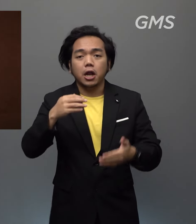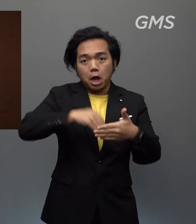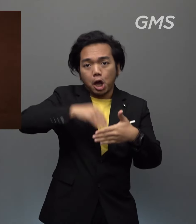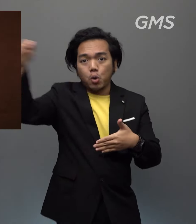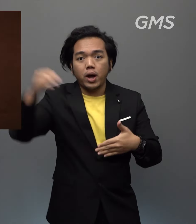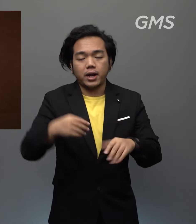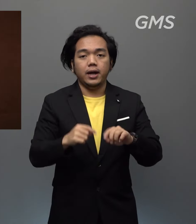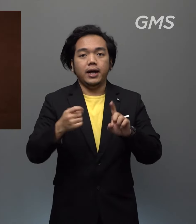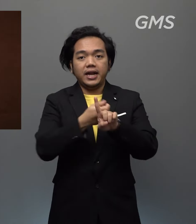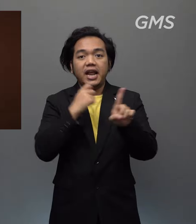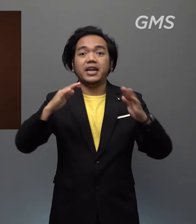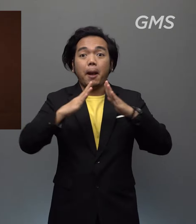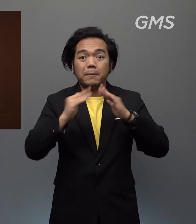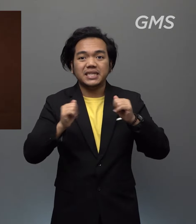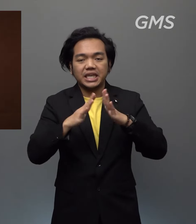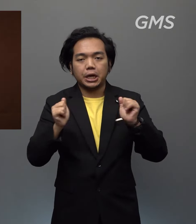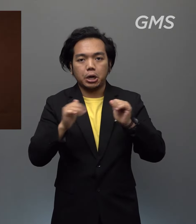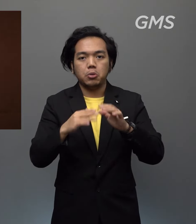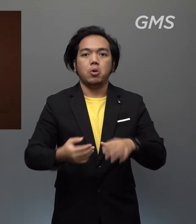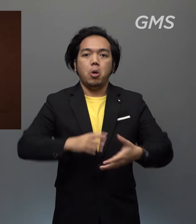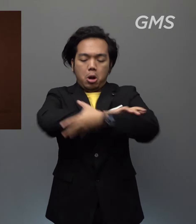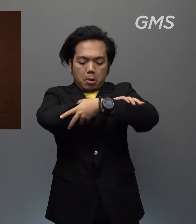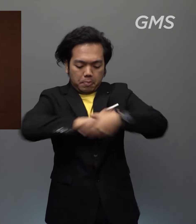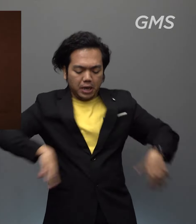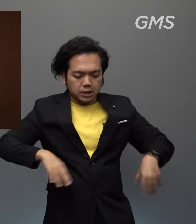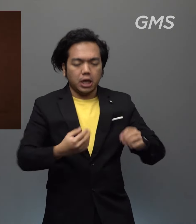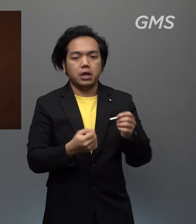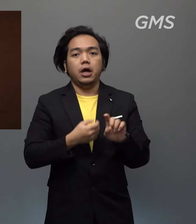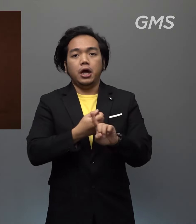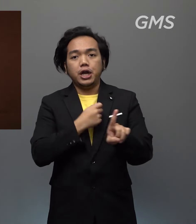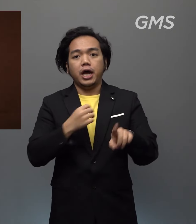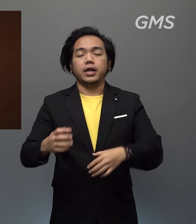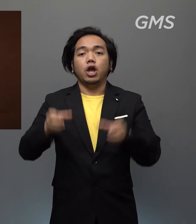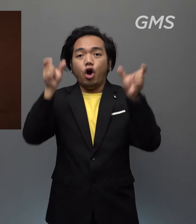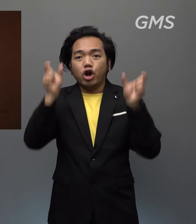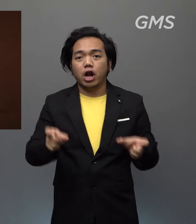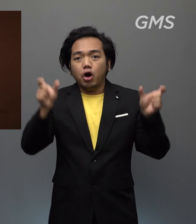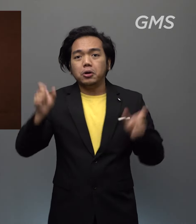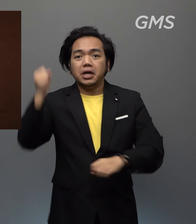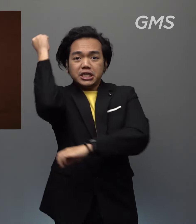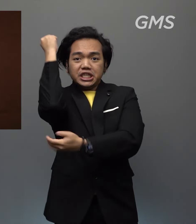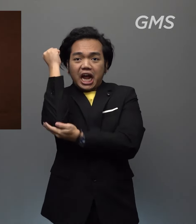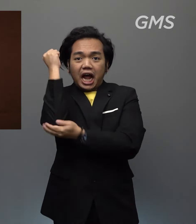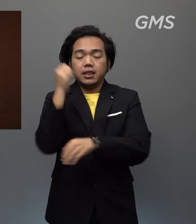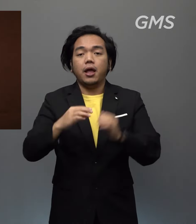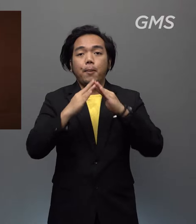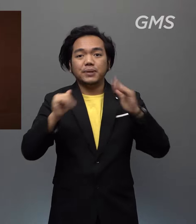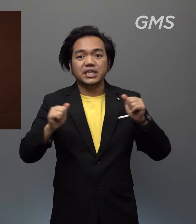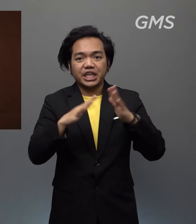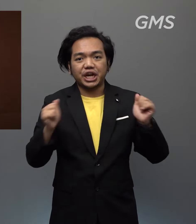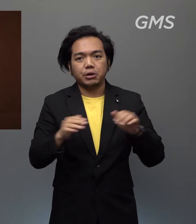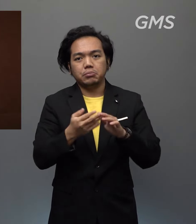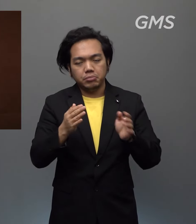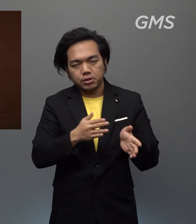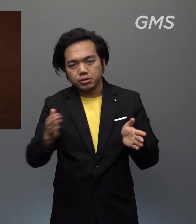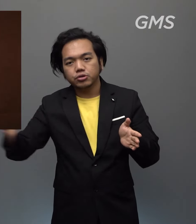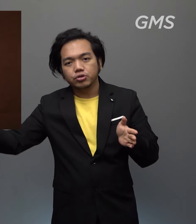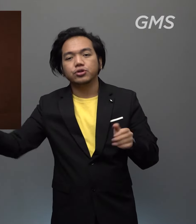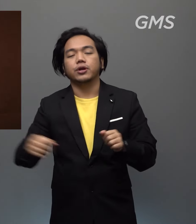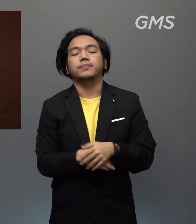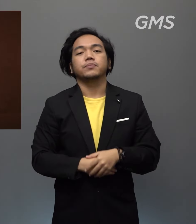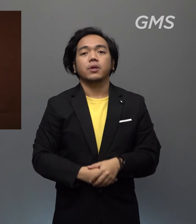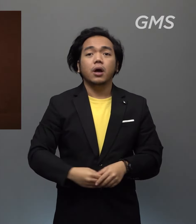tanganmu. Aku melepaskan kamu dari tangan orang Mesir, dari tangan semua orang yang menindas kamu dan seterusnya. Tuhan itu